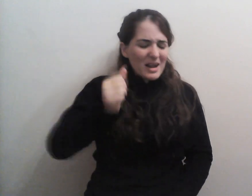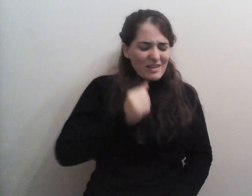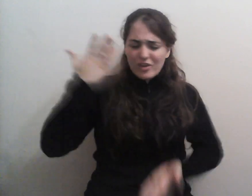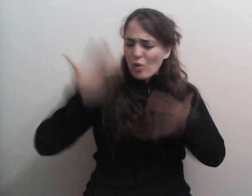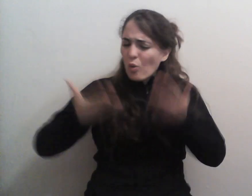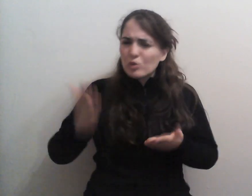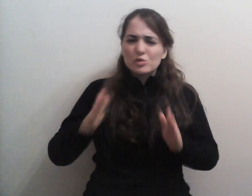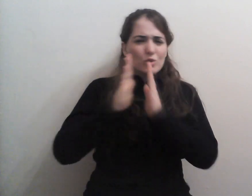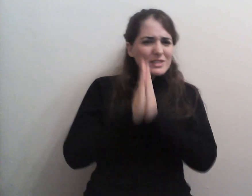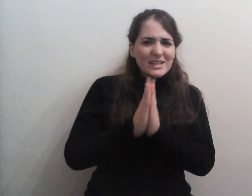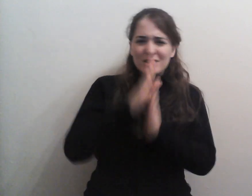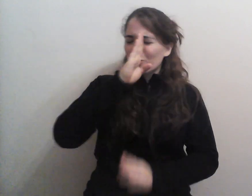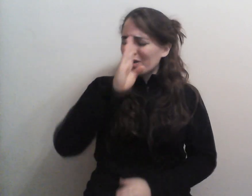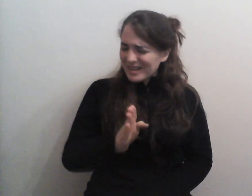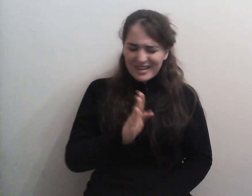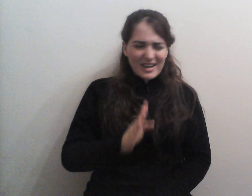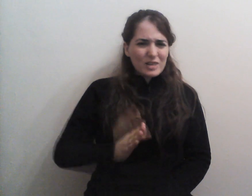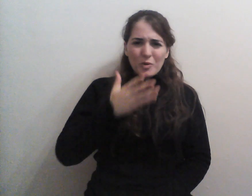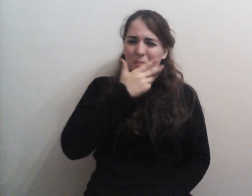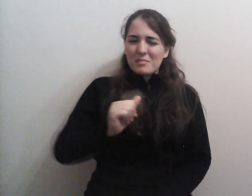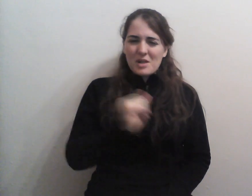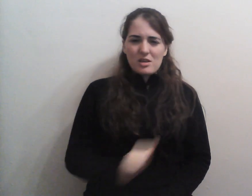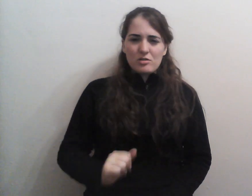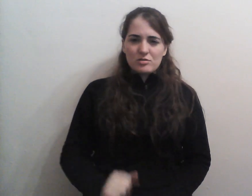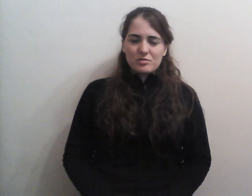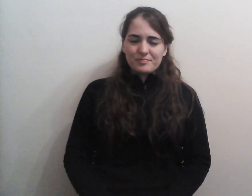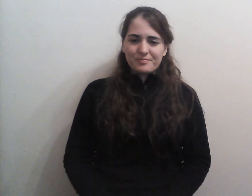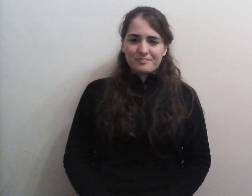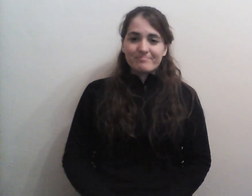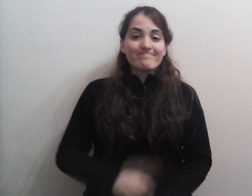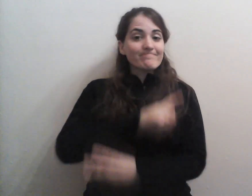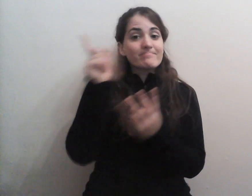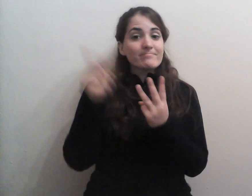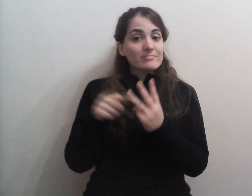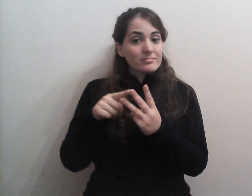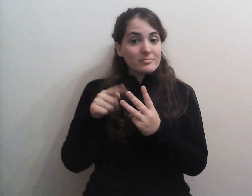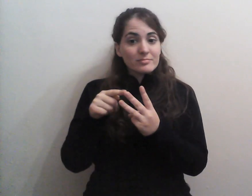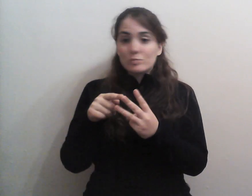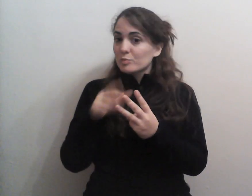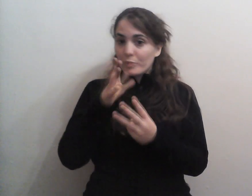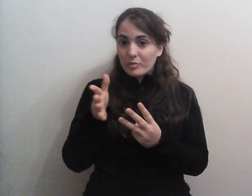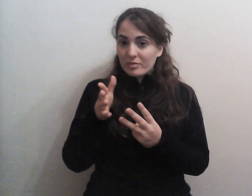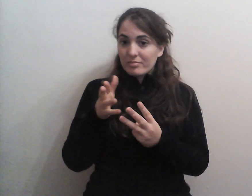santo, recto, precioso y bello. Ahora, la segunda razón según Pedro. Volvemos a leer el versículo 3.